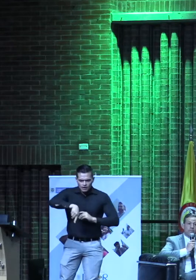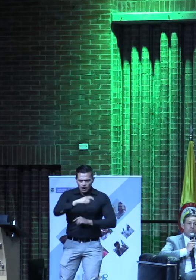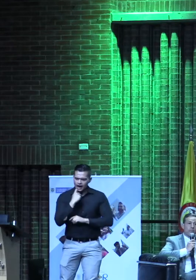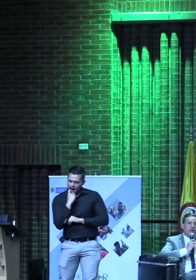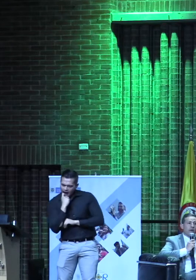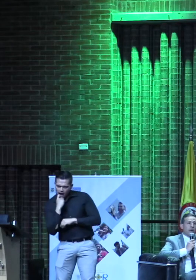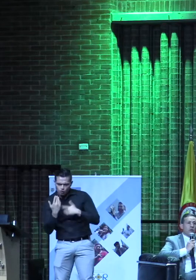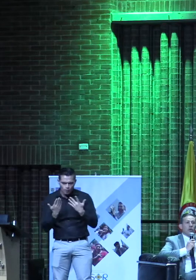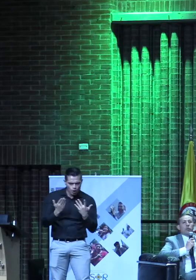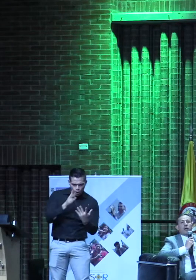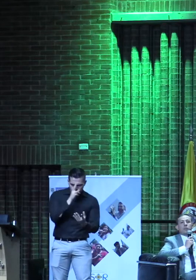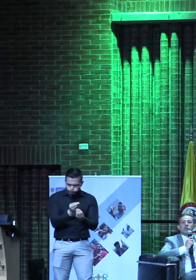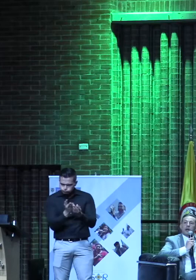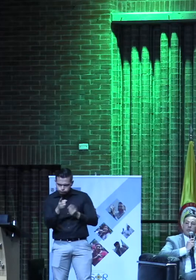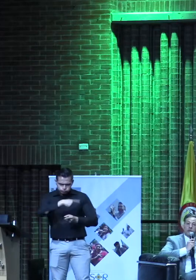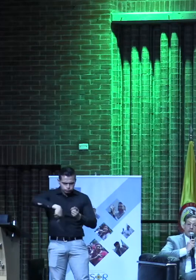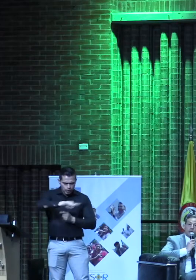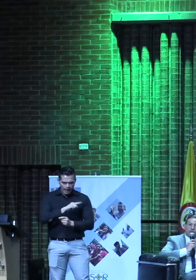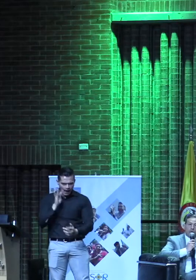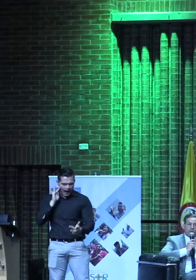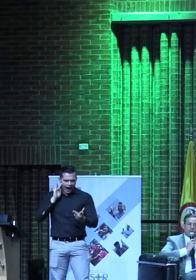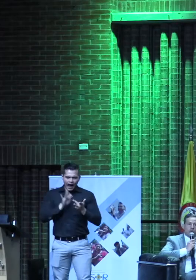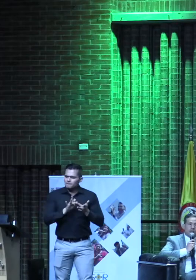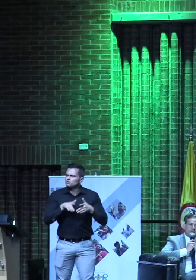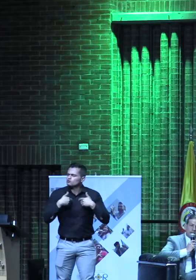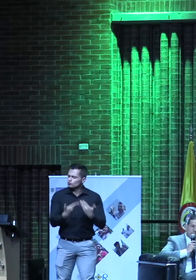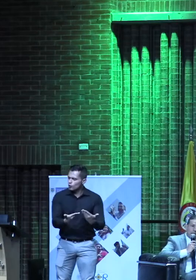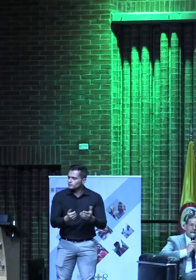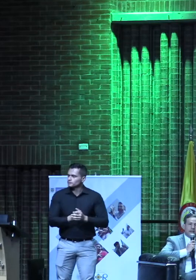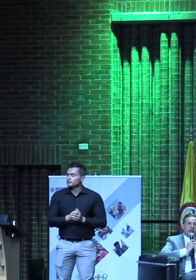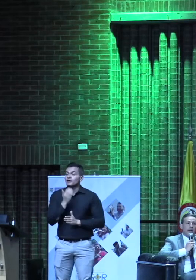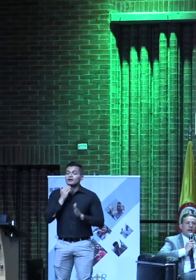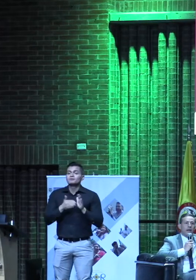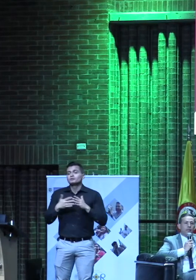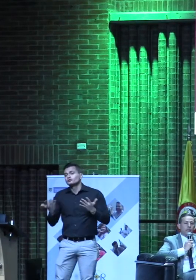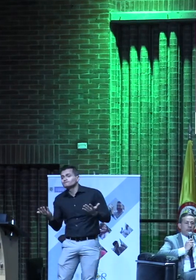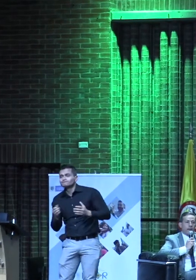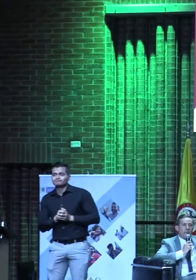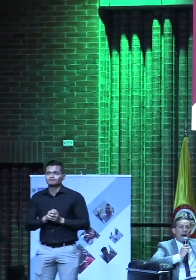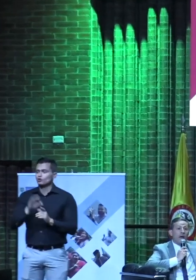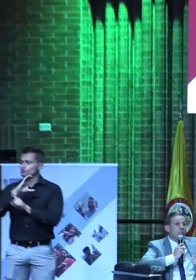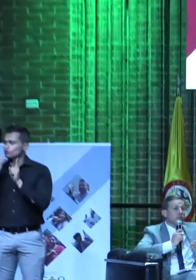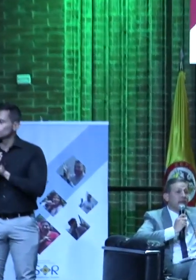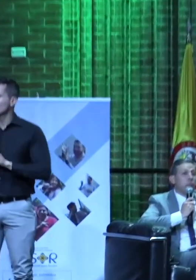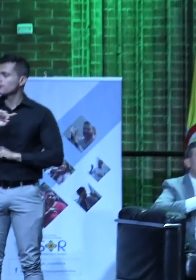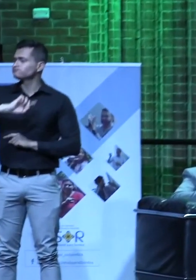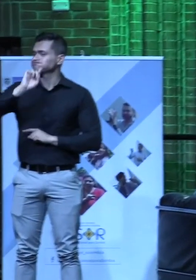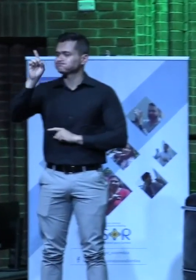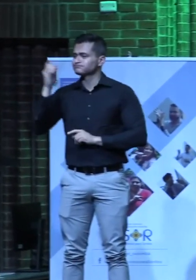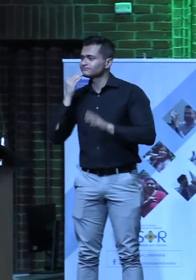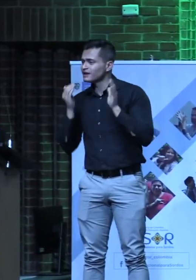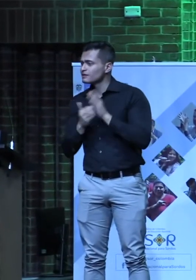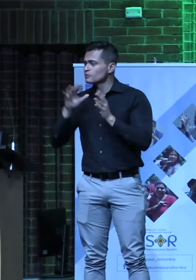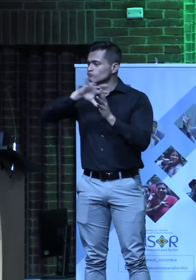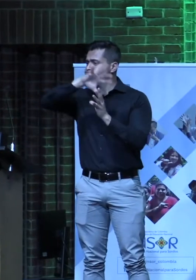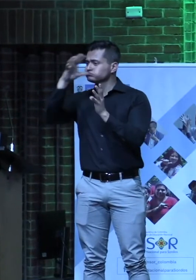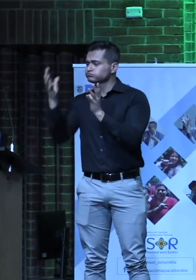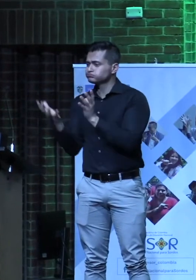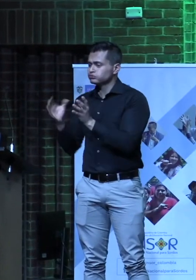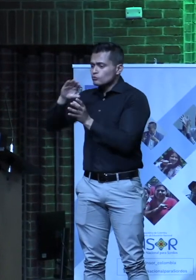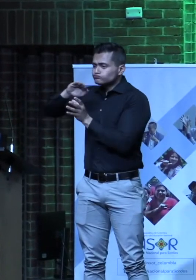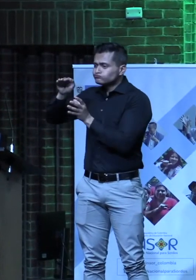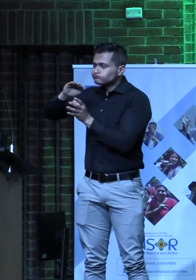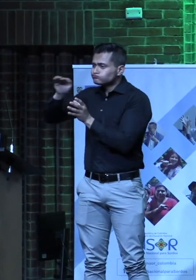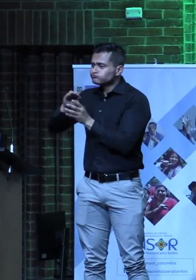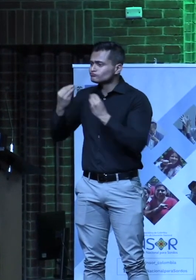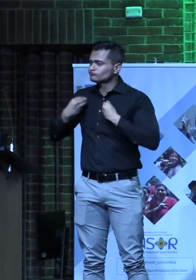también. Cuando, por ejemplo, hablamos de otras culturas, como los esquimales, hablamos de que pueden identificar más